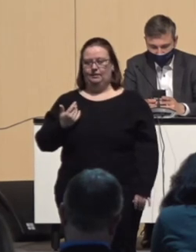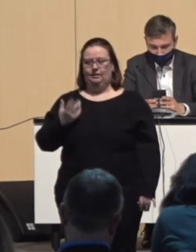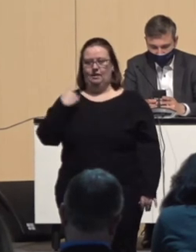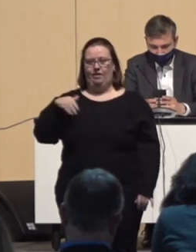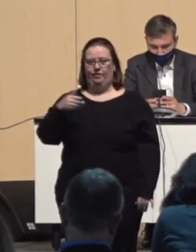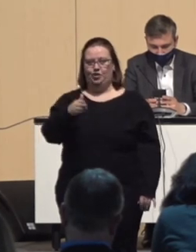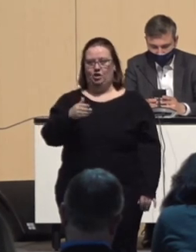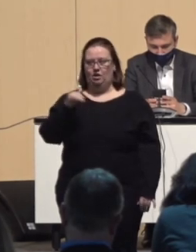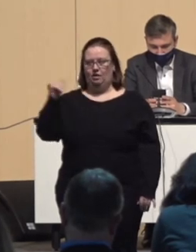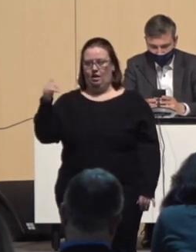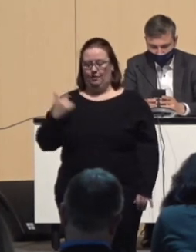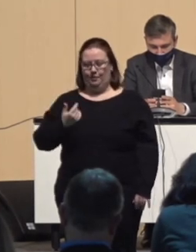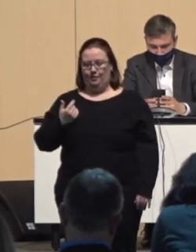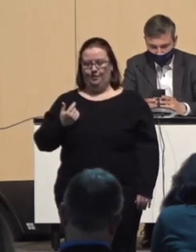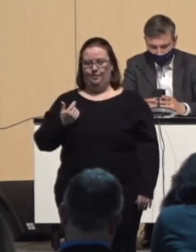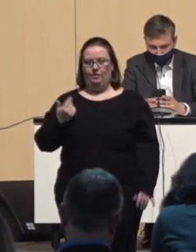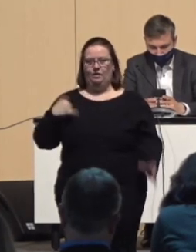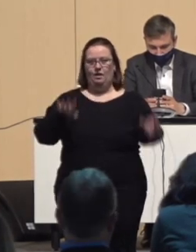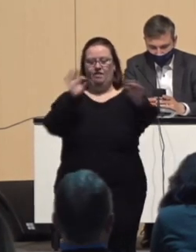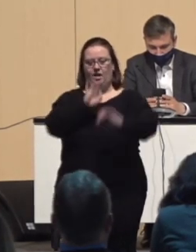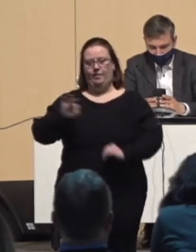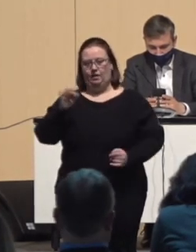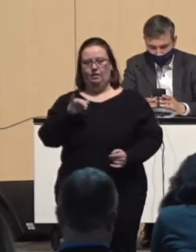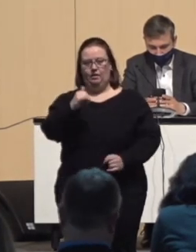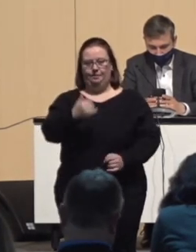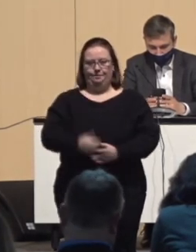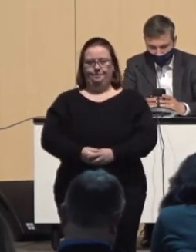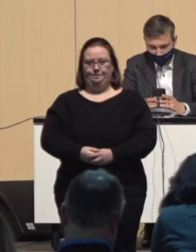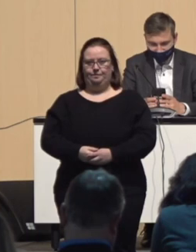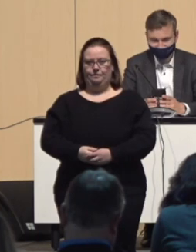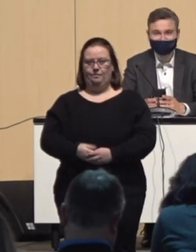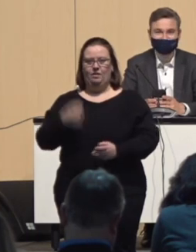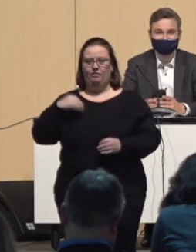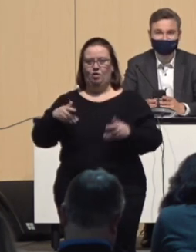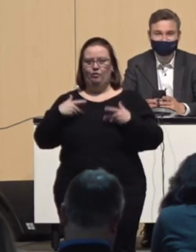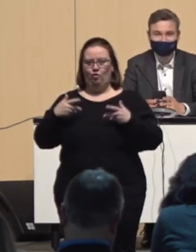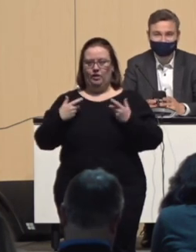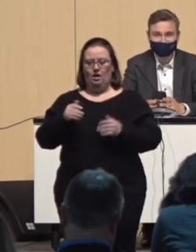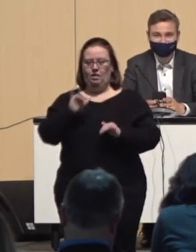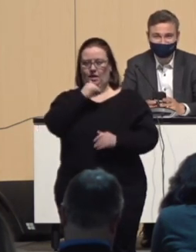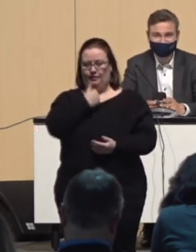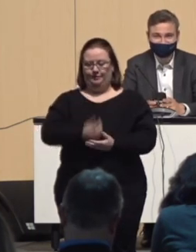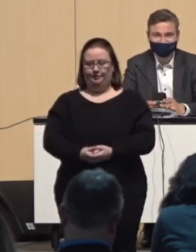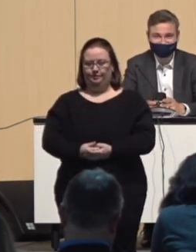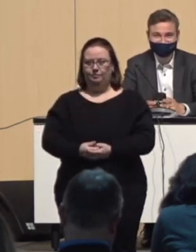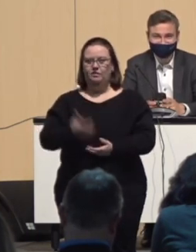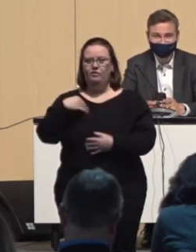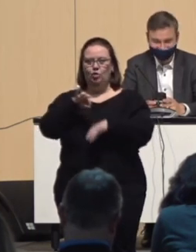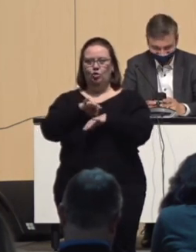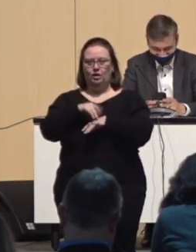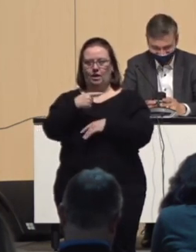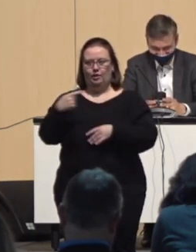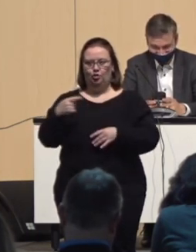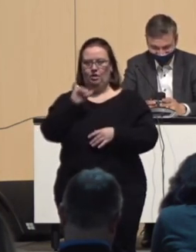Herr Fischer, Herr Flemming, Frau Frohwieser, Frau Dr.